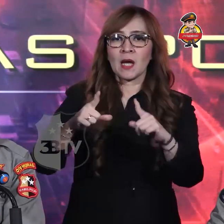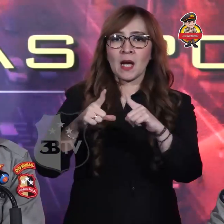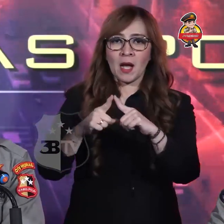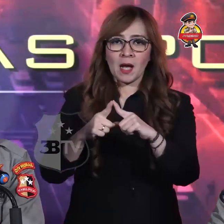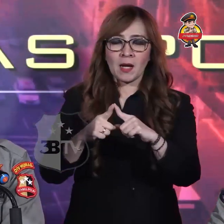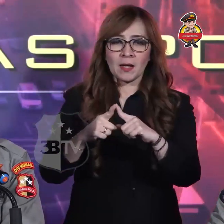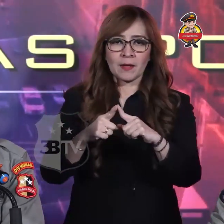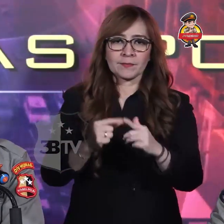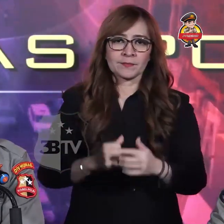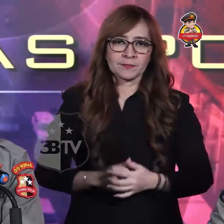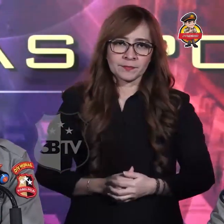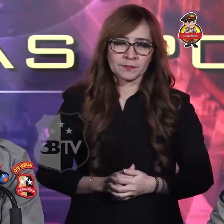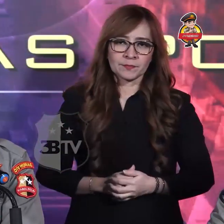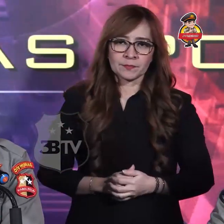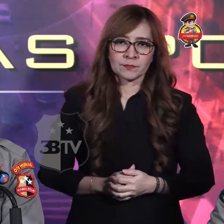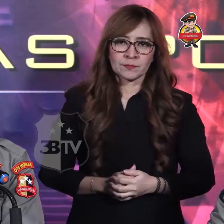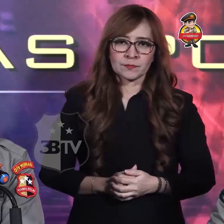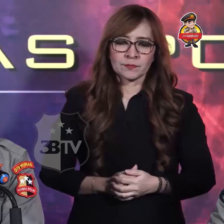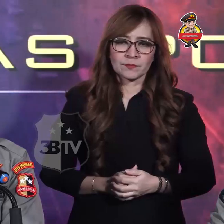Bay.